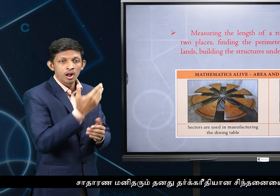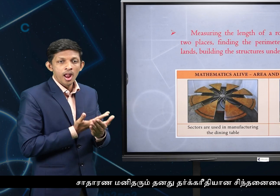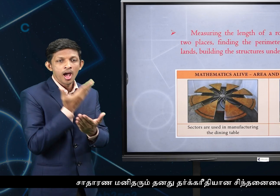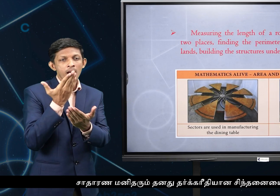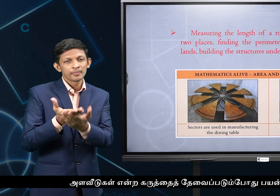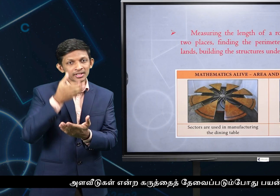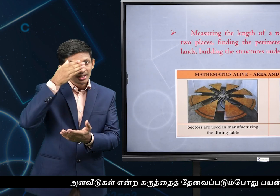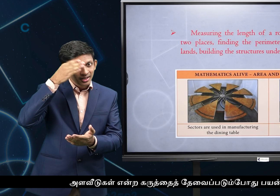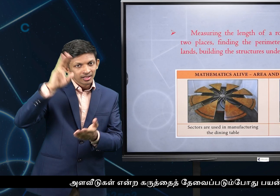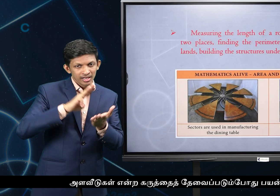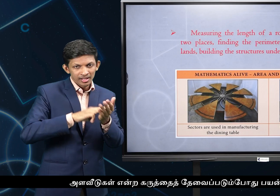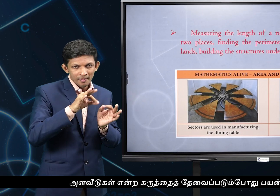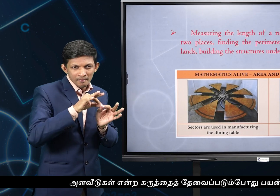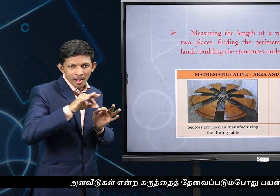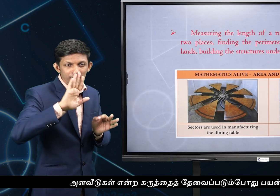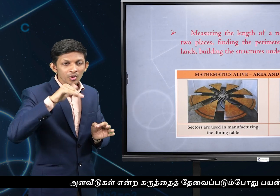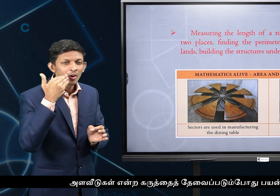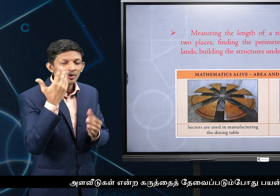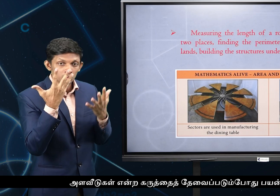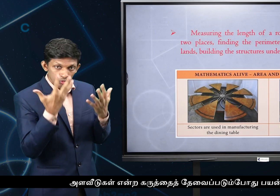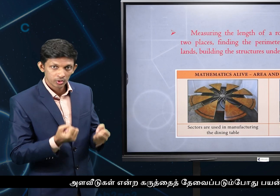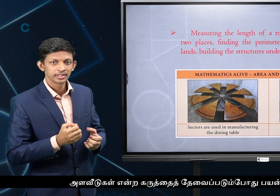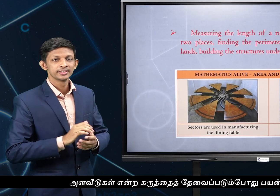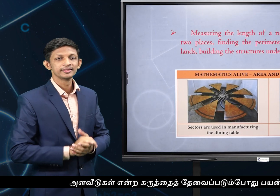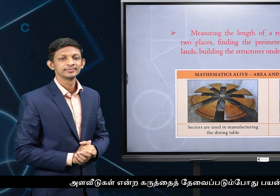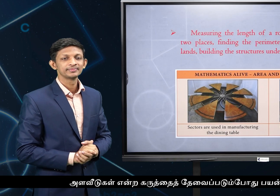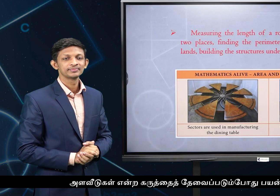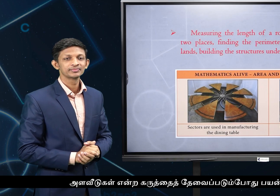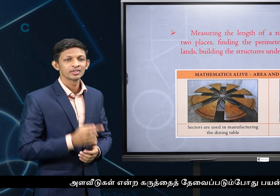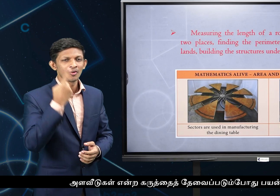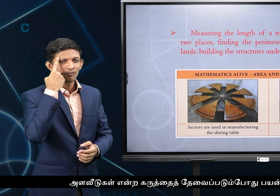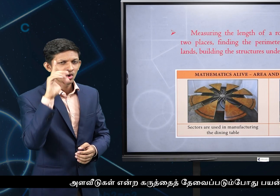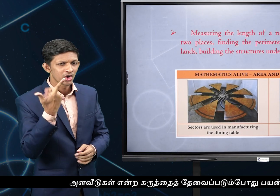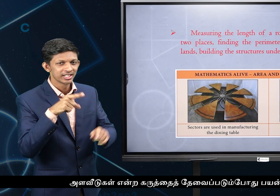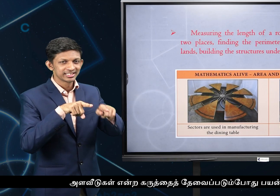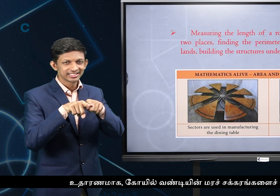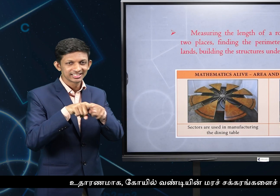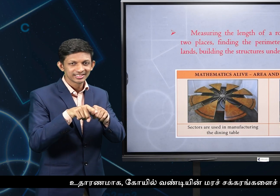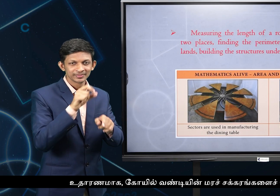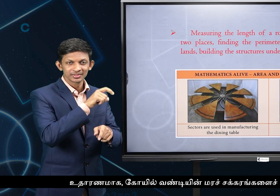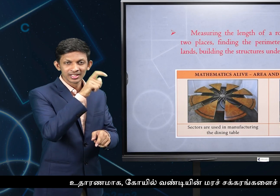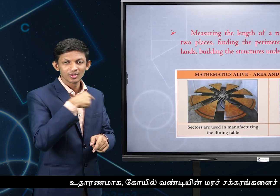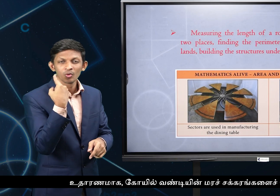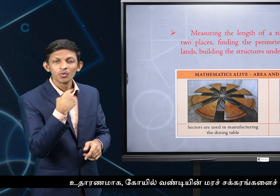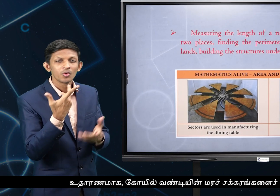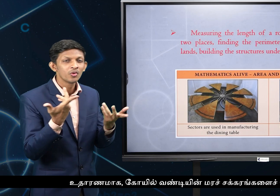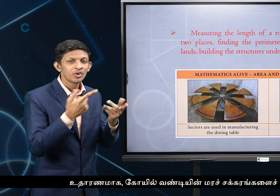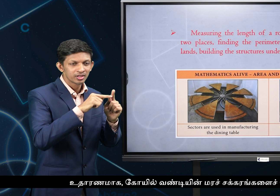பயன்படுத்தி அளவீடுகள் என்ற கருத்தை தேவைப்படும் பொழுது பயன்படுத்துகின்றன. உதாரணமாக, கோவில்